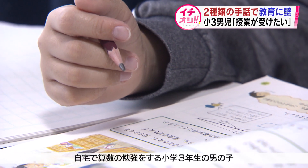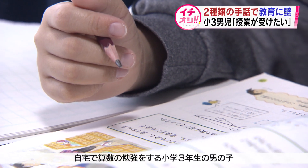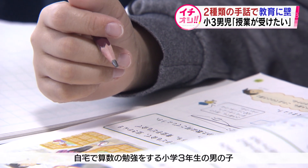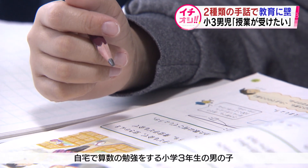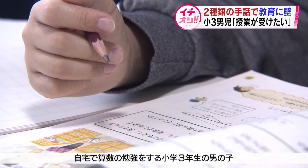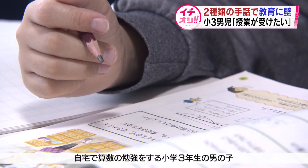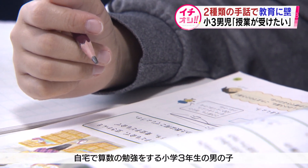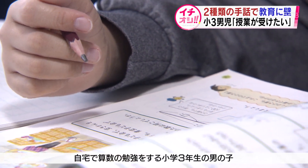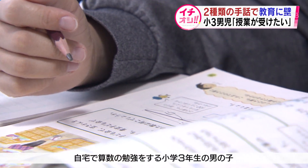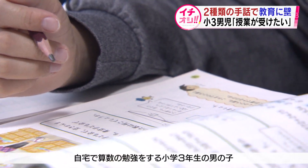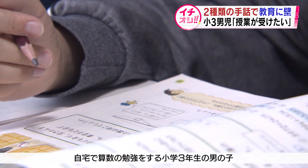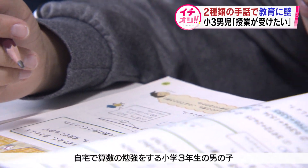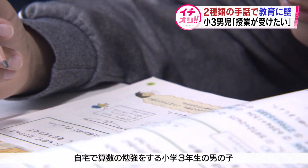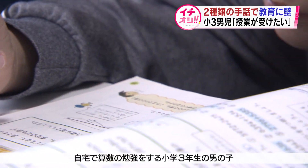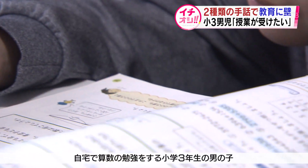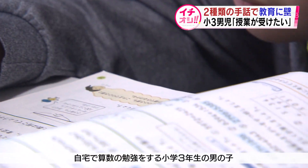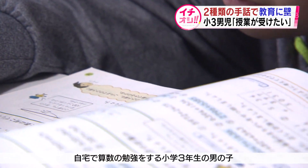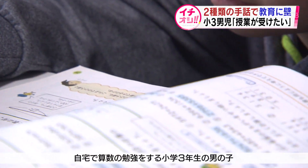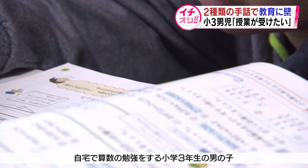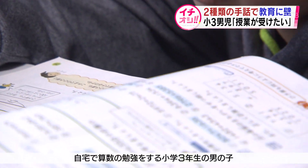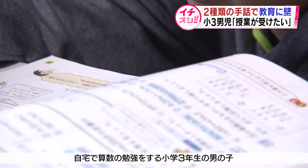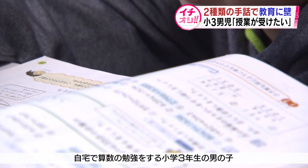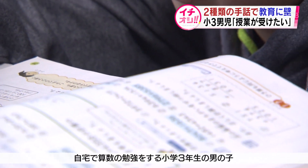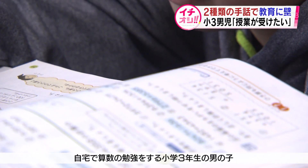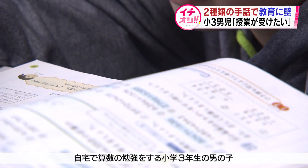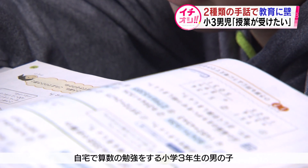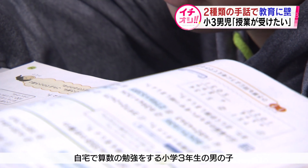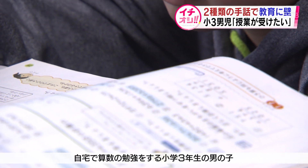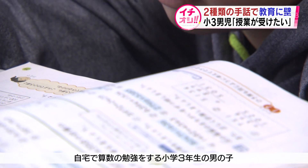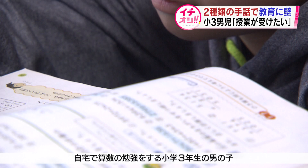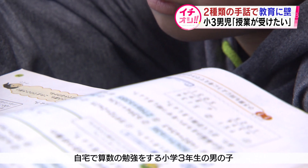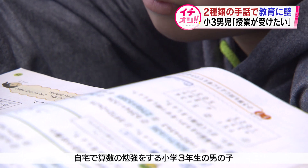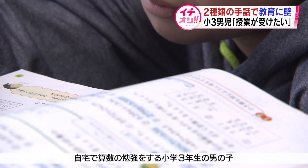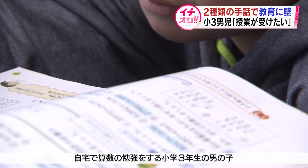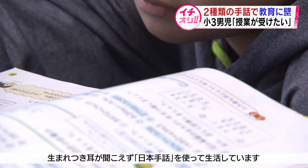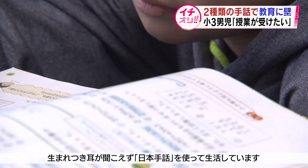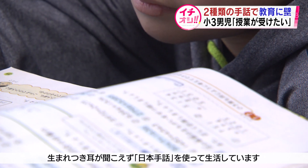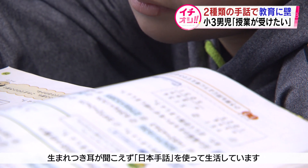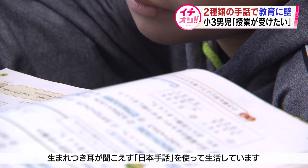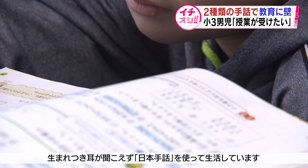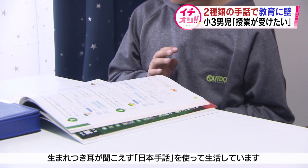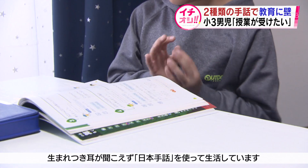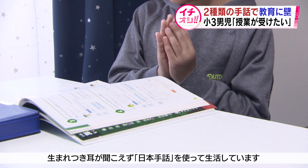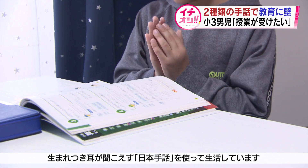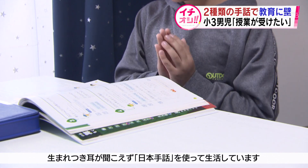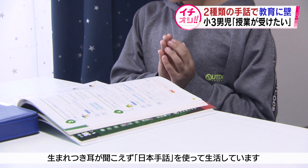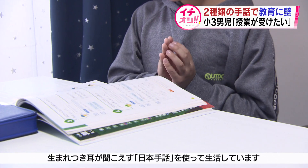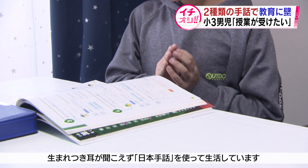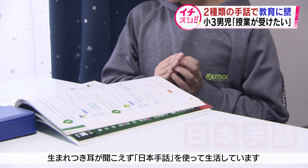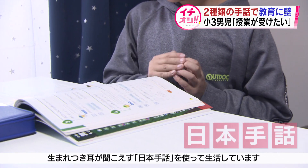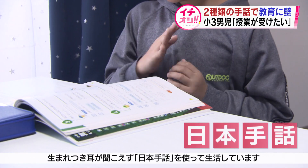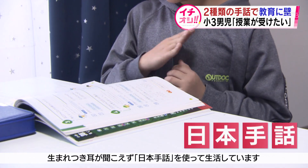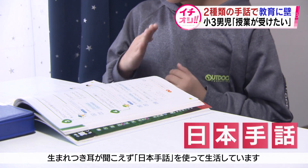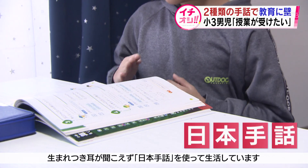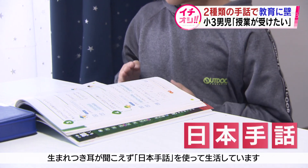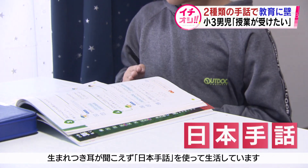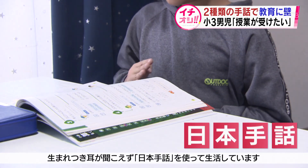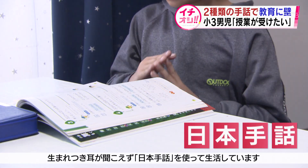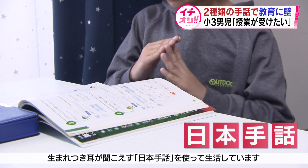自宅で算数の勉強をする小学3年生の男の子生まれつき耳が聞こえず日本手話を使っ